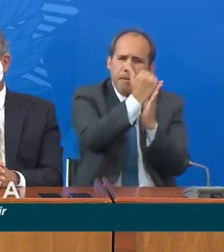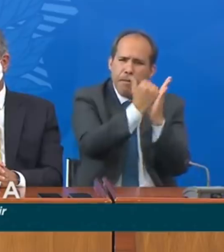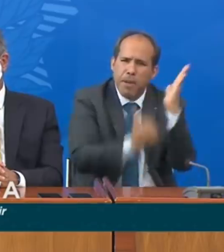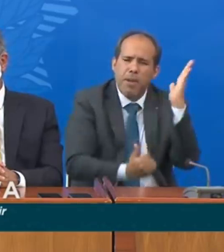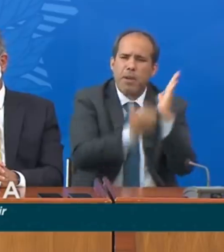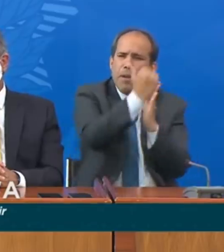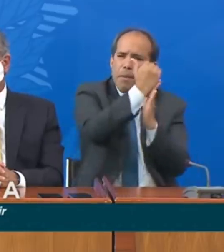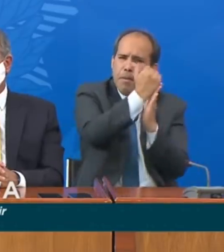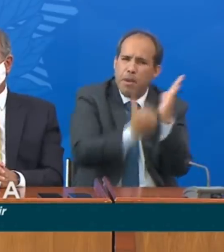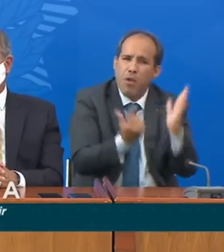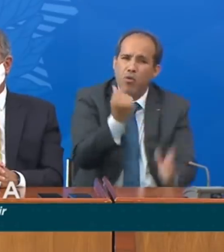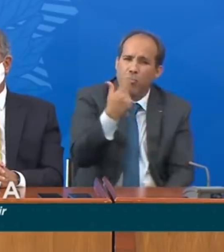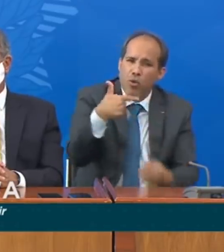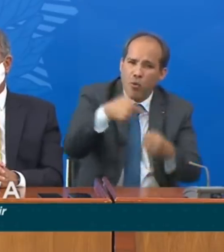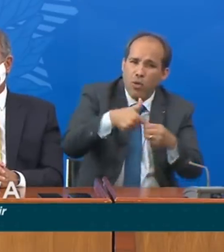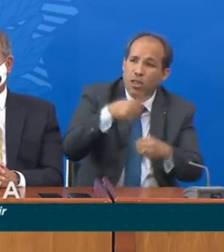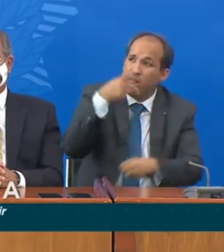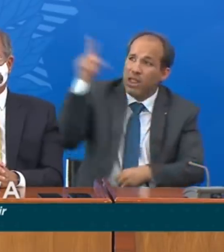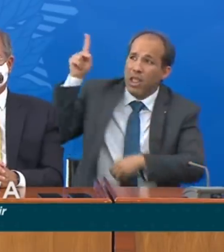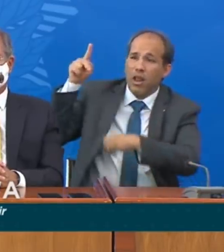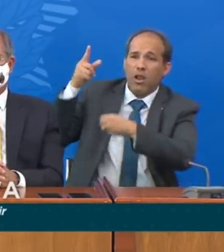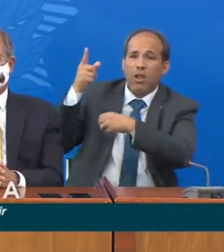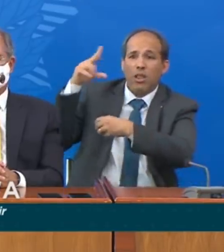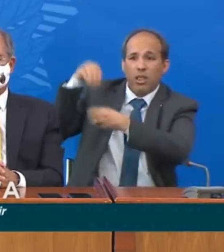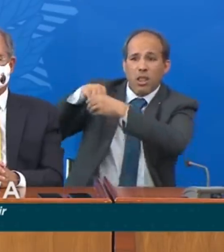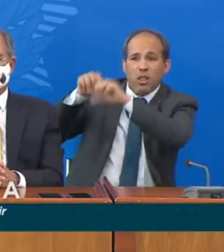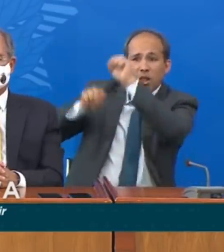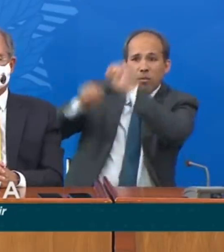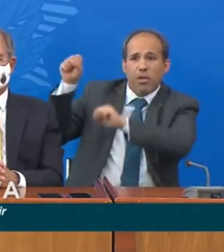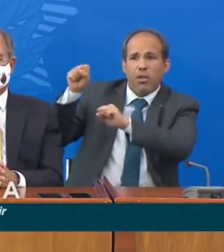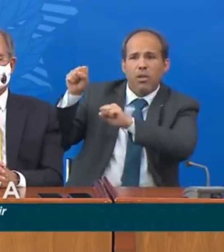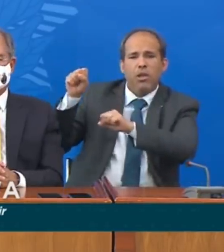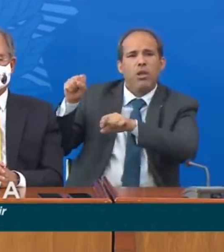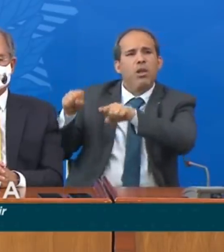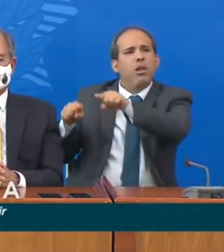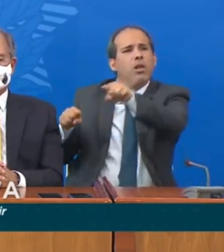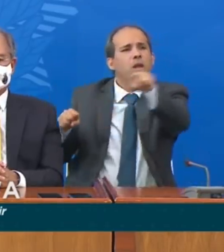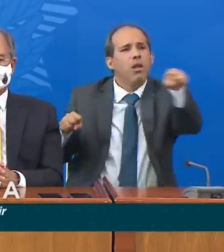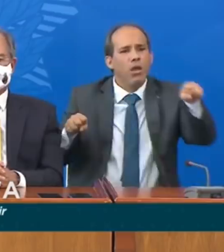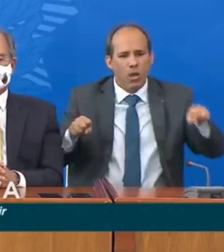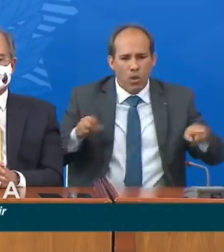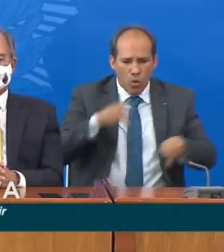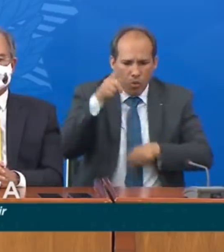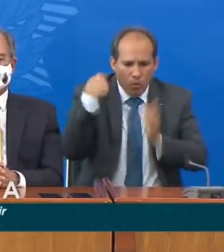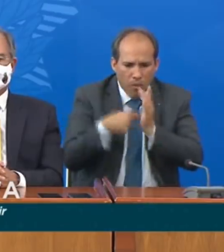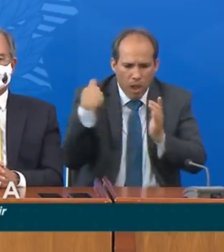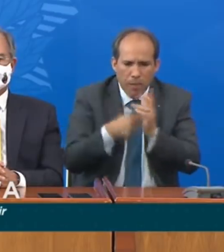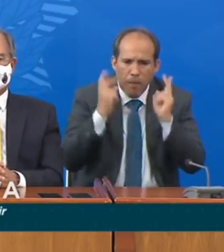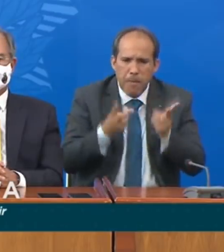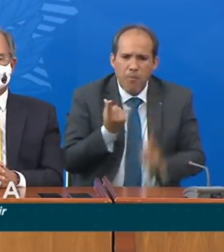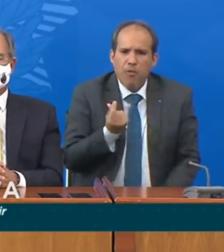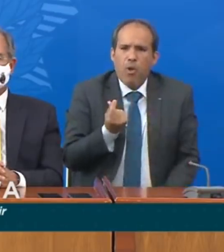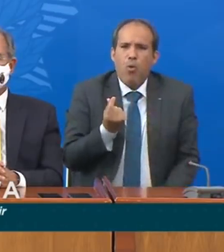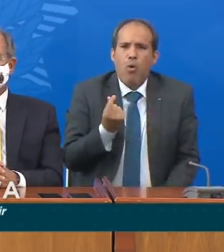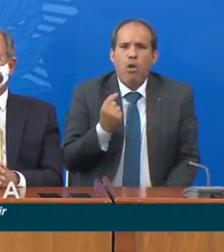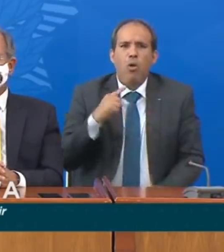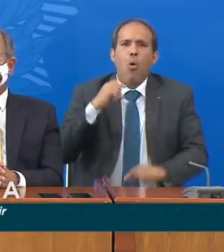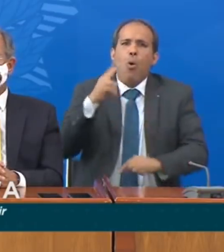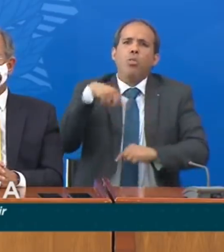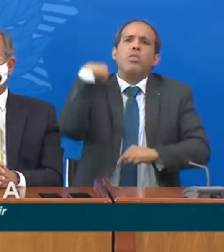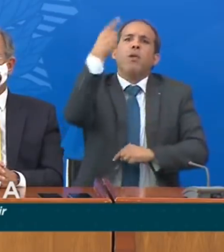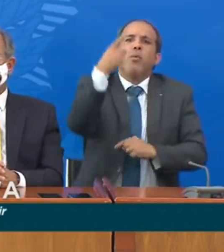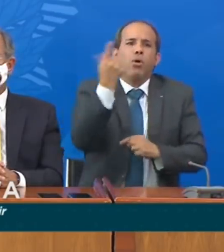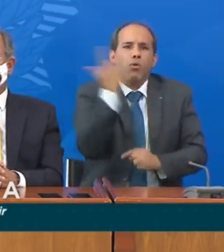de combustível na refinaria, ou não chegava, ou chegava tardiamente na bolsa, no